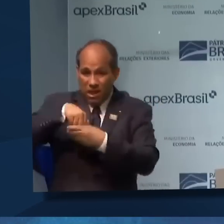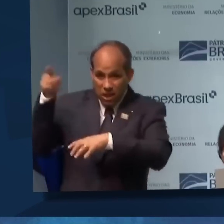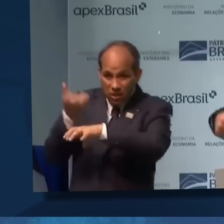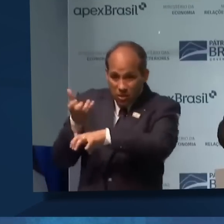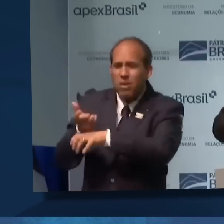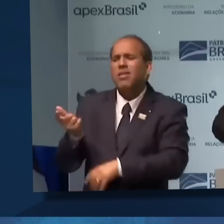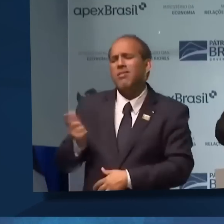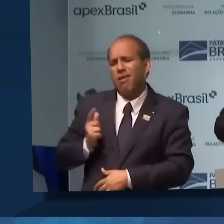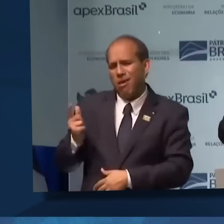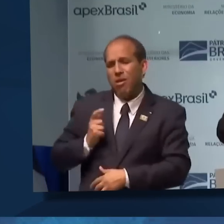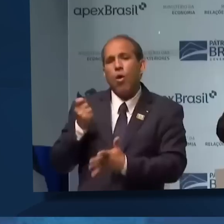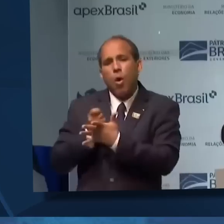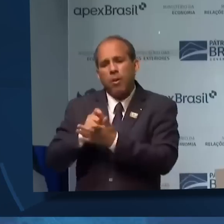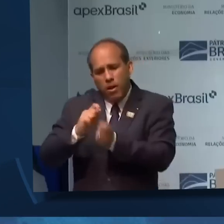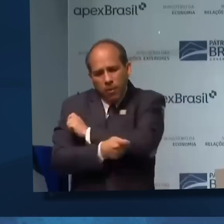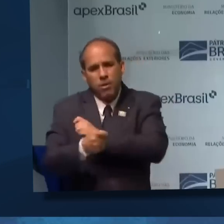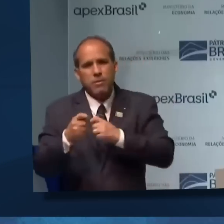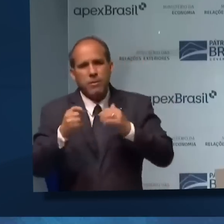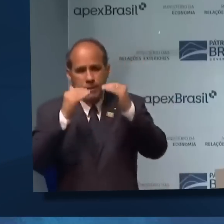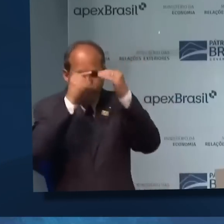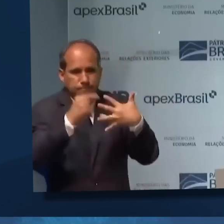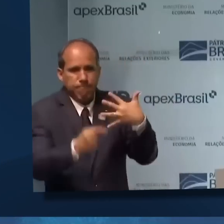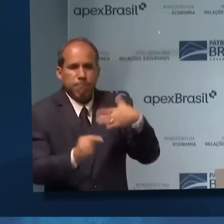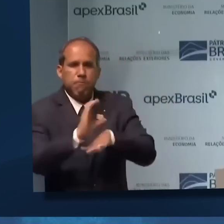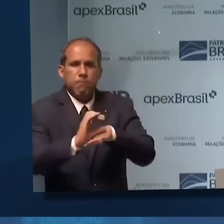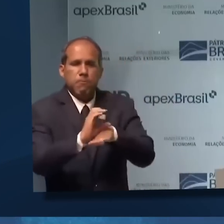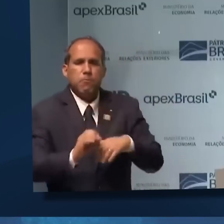três poderes, tem que vir para dentro das quatro linhas.